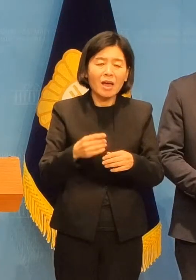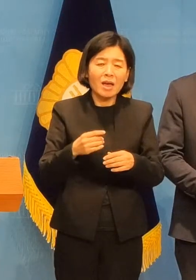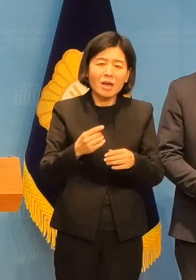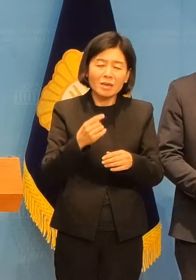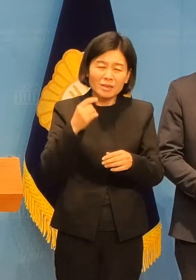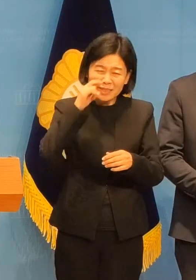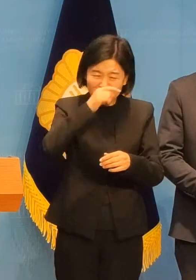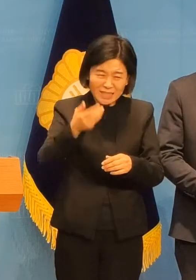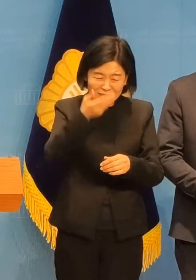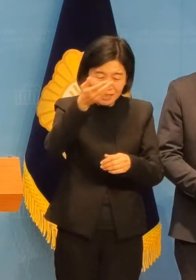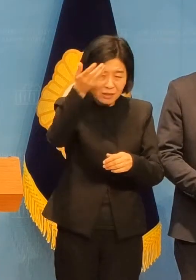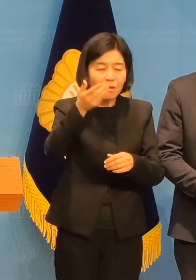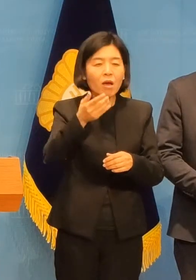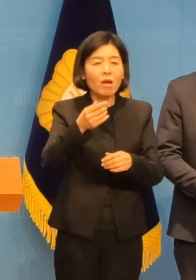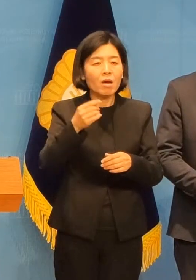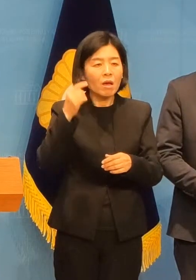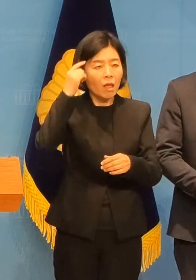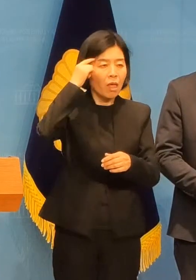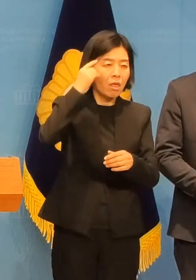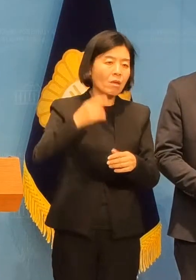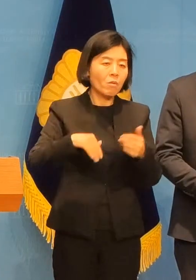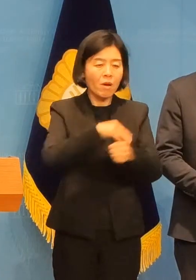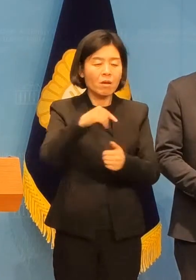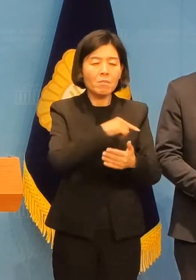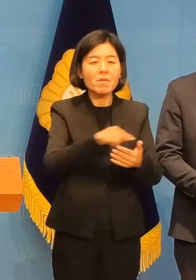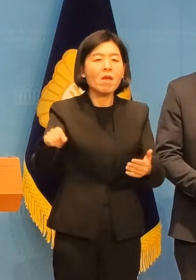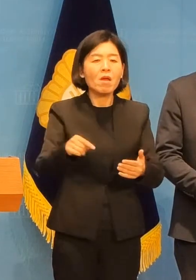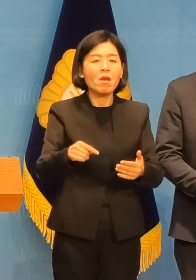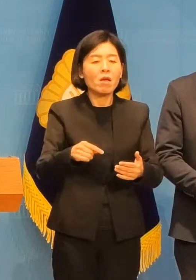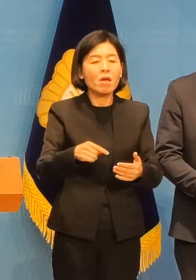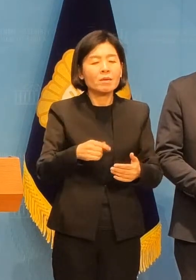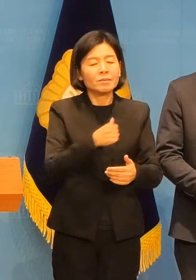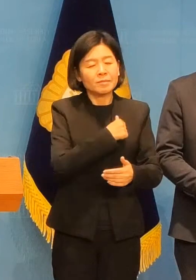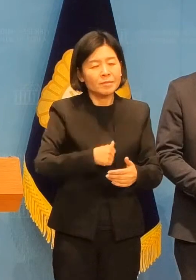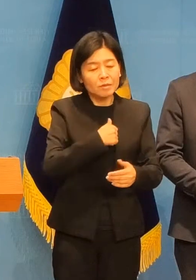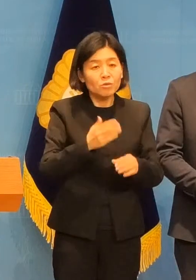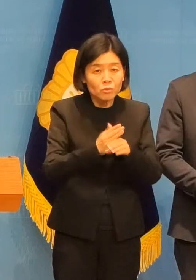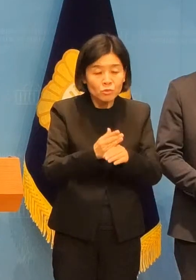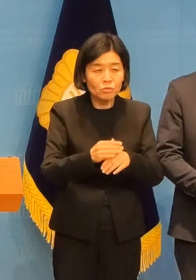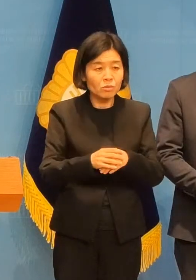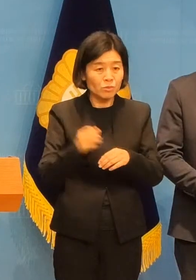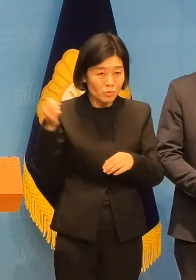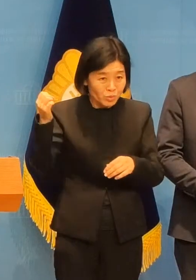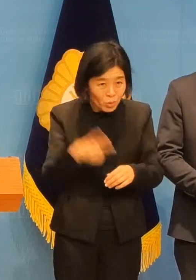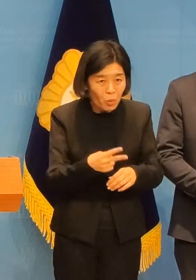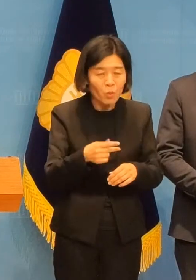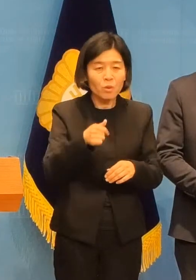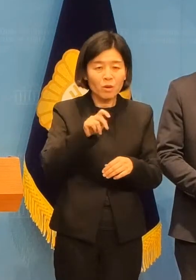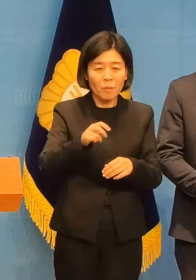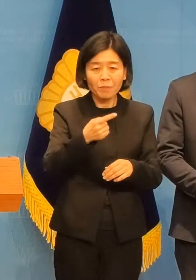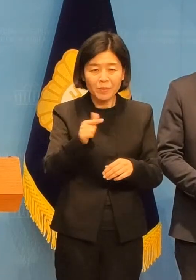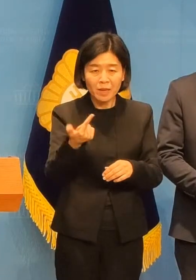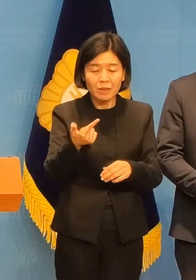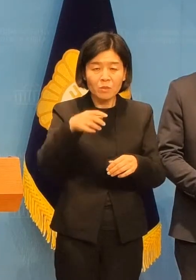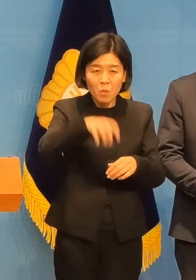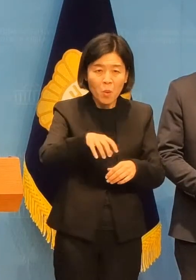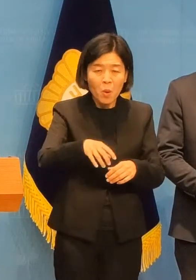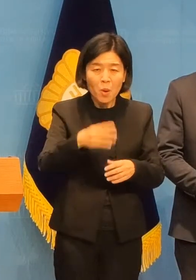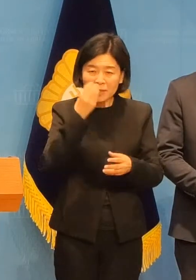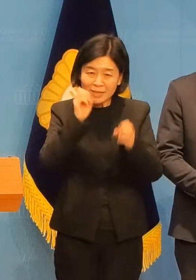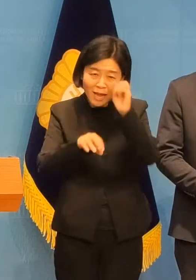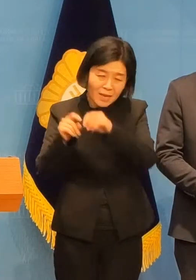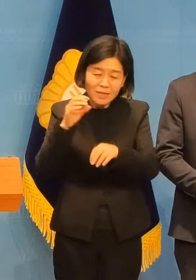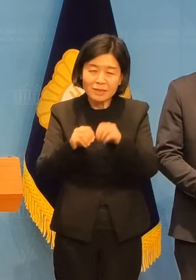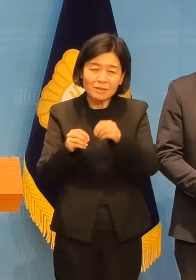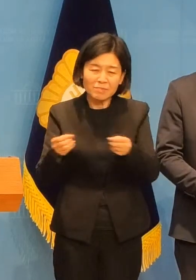감내해온 지역입니다. 그런데도 검단의 쓰레기 처리 시설을 떠넘기겠다는 것은